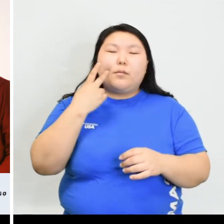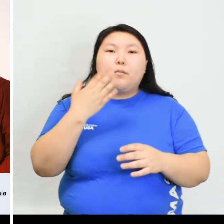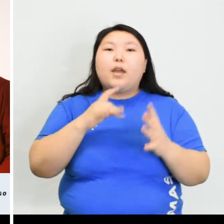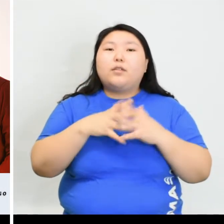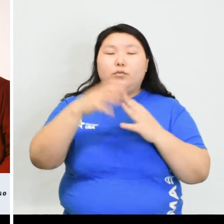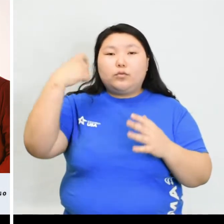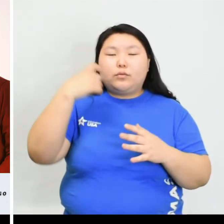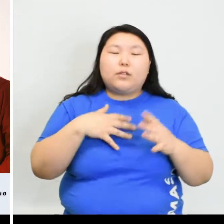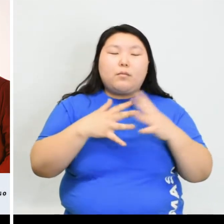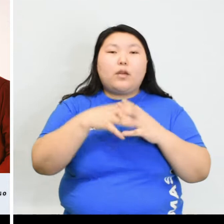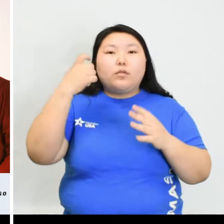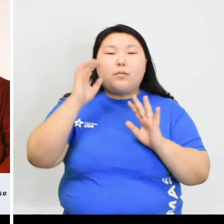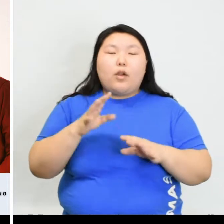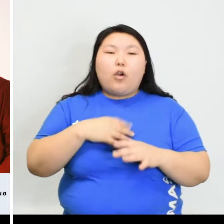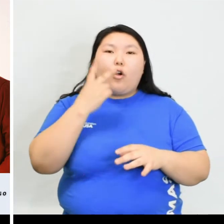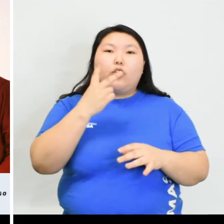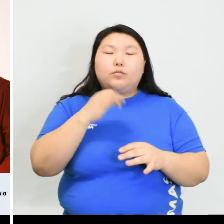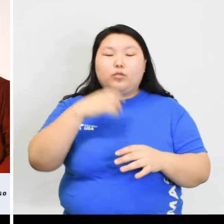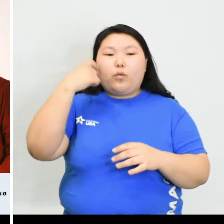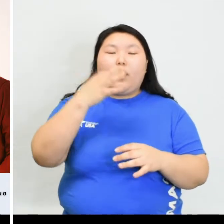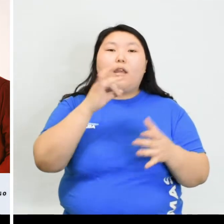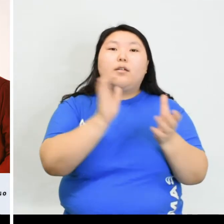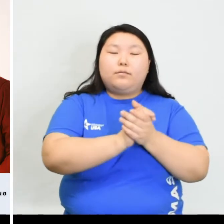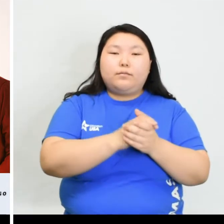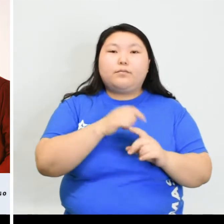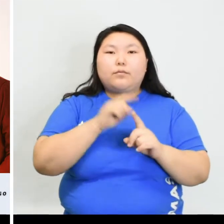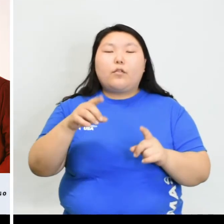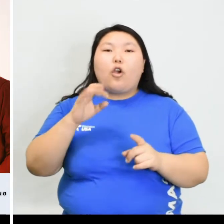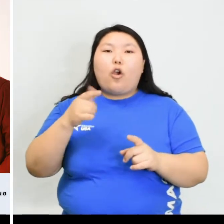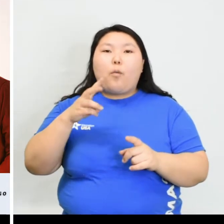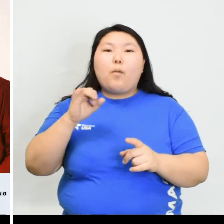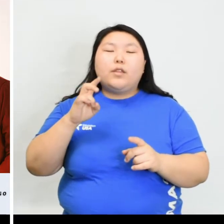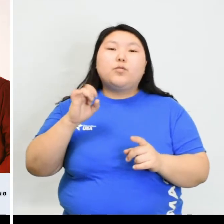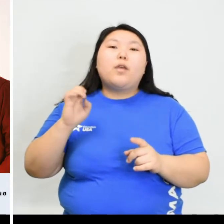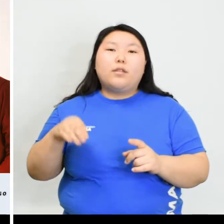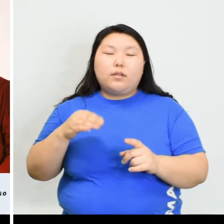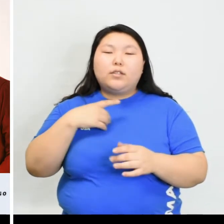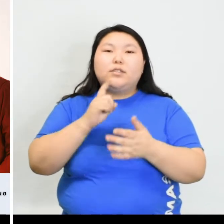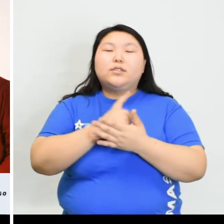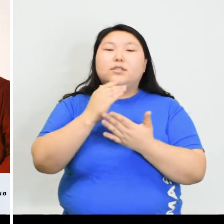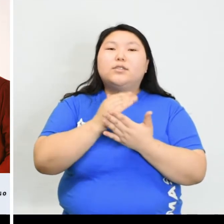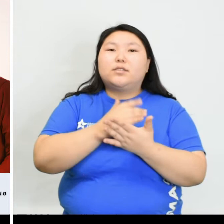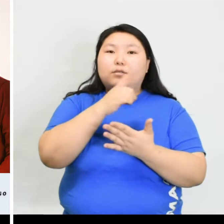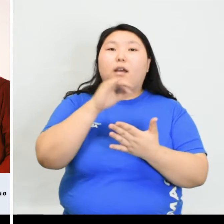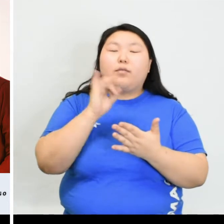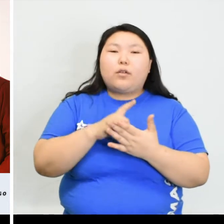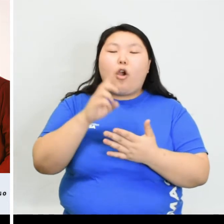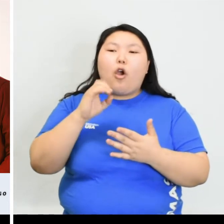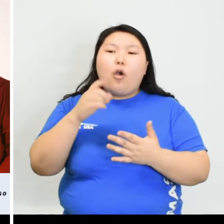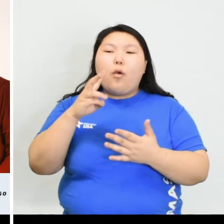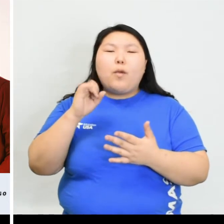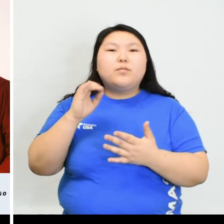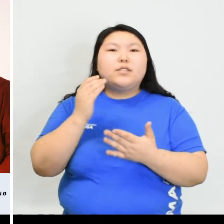байр төрөл хоёр юм өгч байгаа. Төрөөс гэрээ. Тэгээд хогны менежментийн нэг заавар гэж байгаа байхгүй. Хогны менежментийн